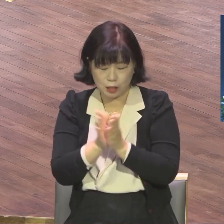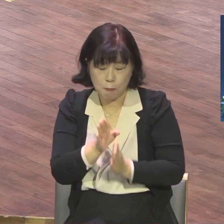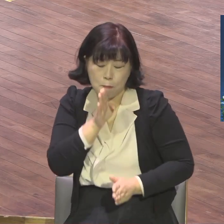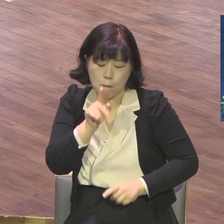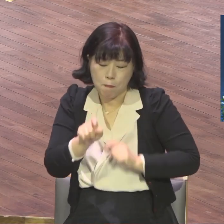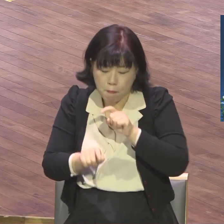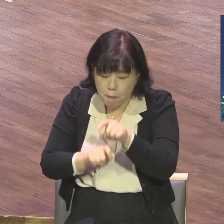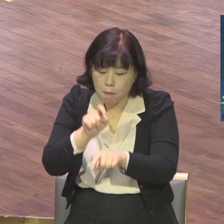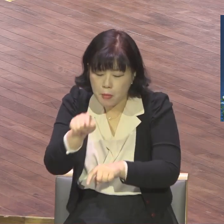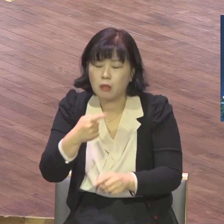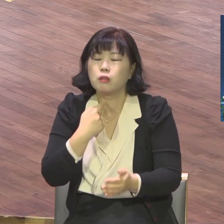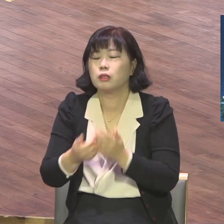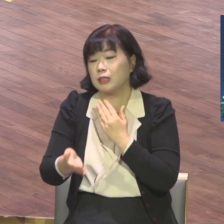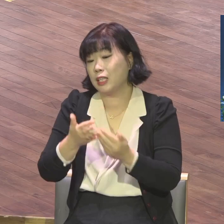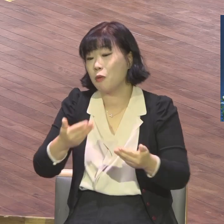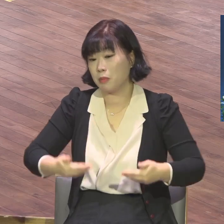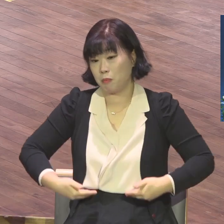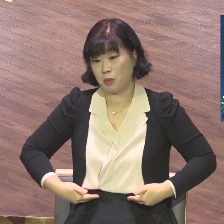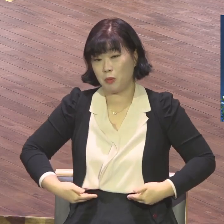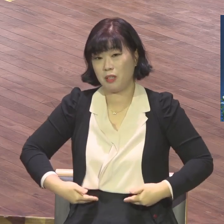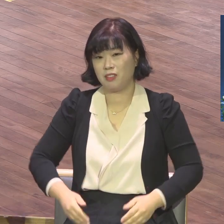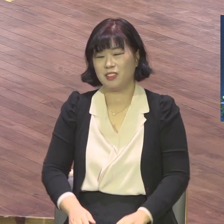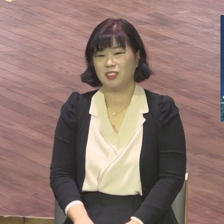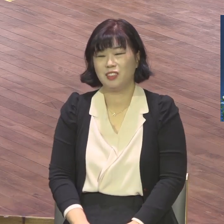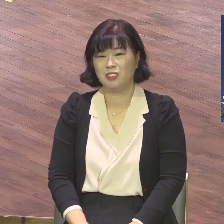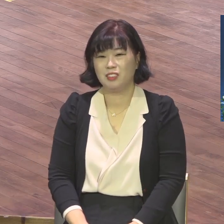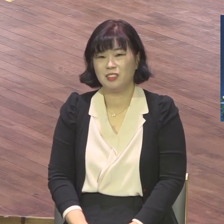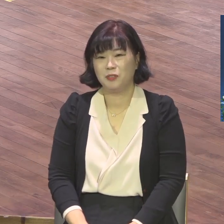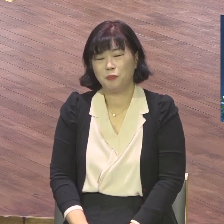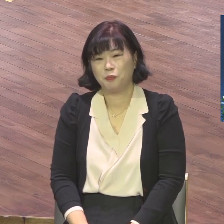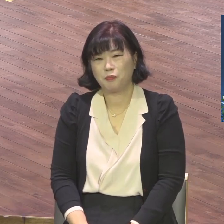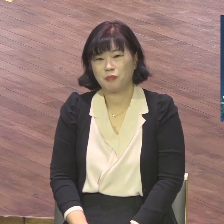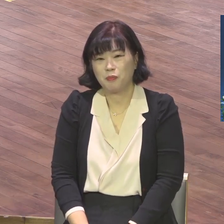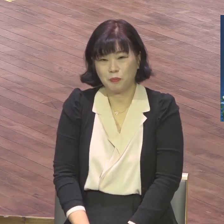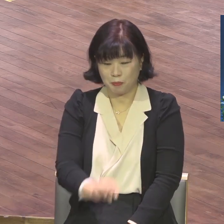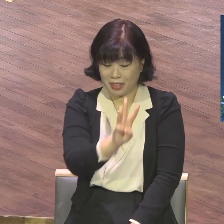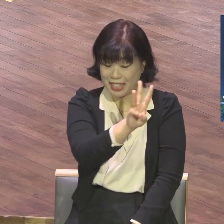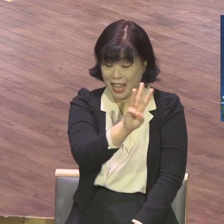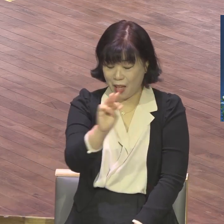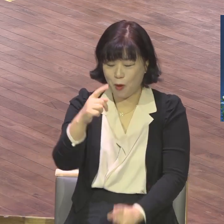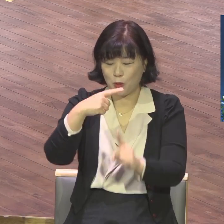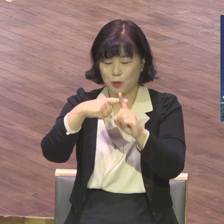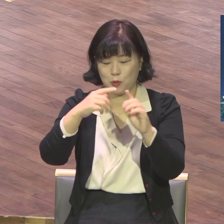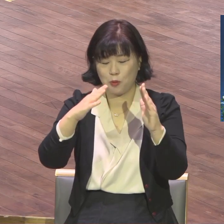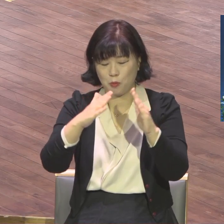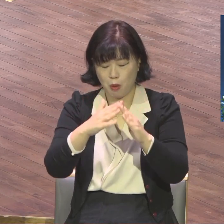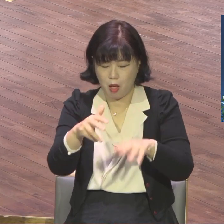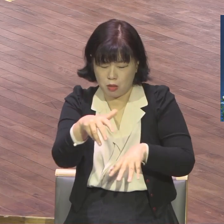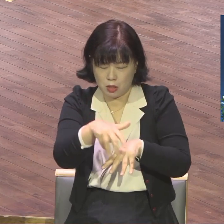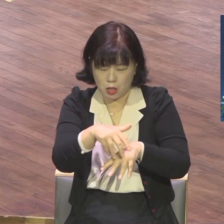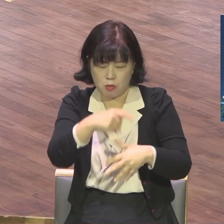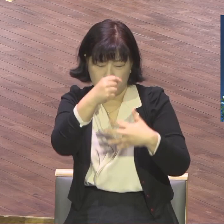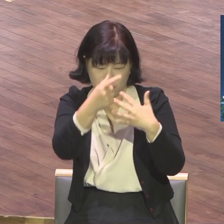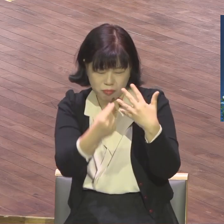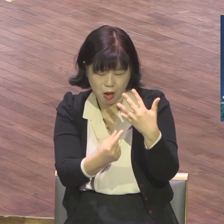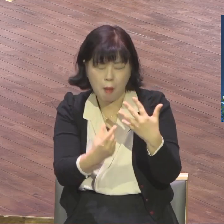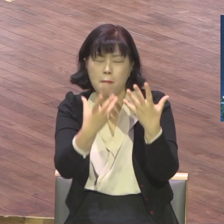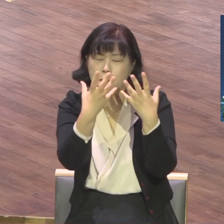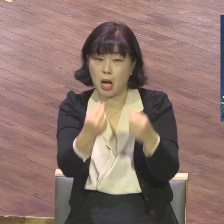우리 예원교회에서는 그냥 예원교회 수계조를 따라가면 저절로 기록 다 돼. 따라만 가면 쫙 되게 돼